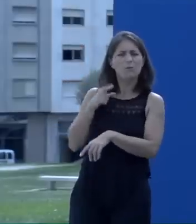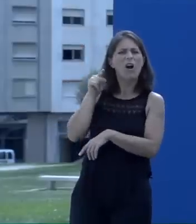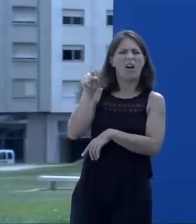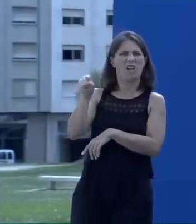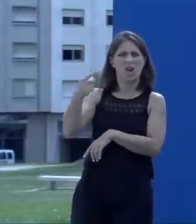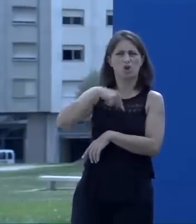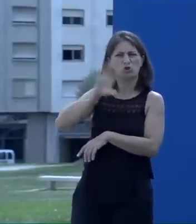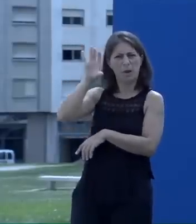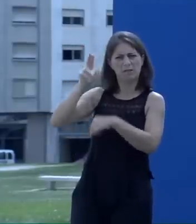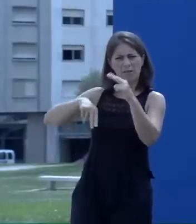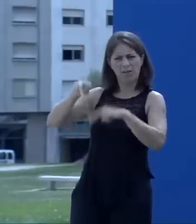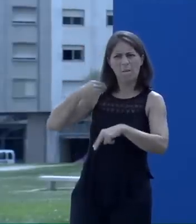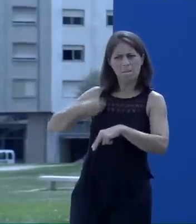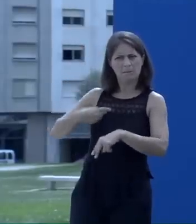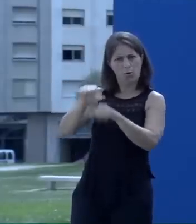construímos país así.